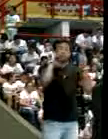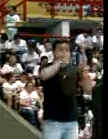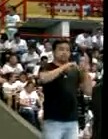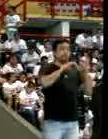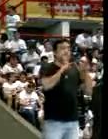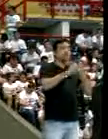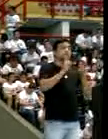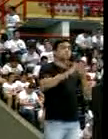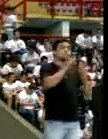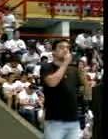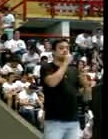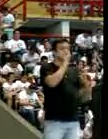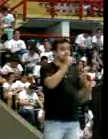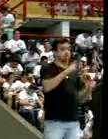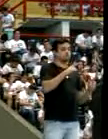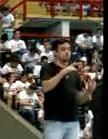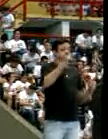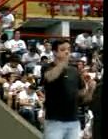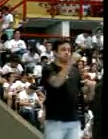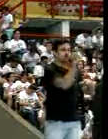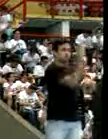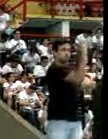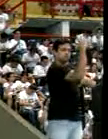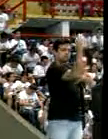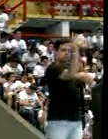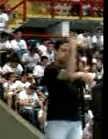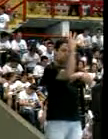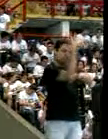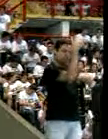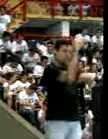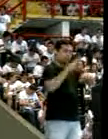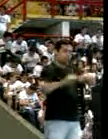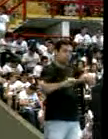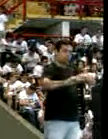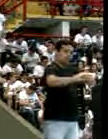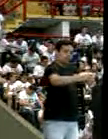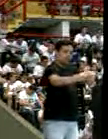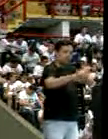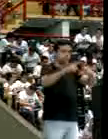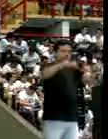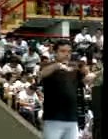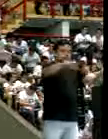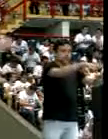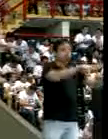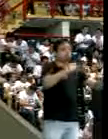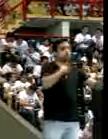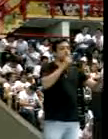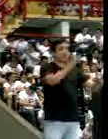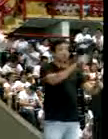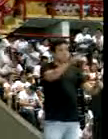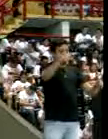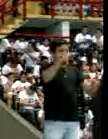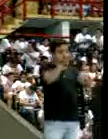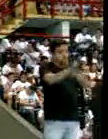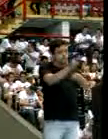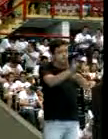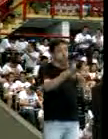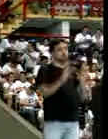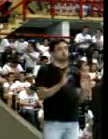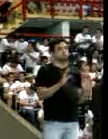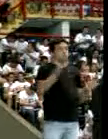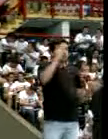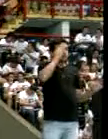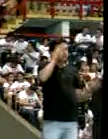de mangue. Não pode ter atividade econômica lá dentro. Ali é a área de preservação